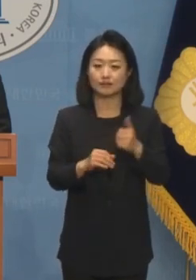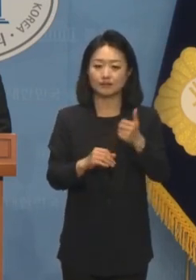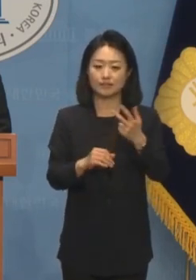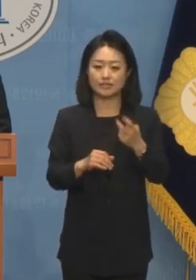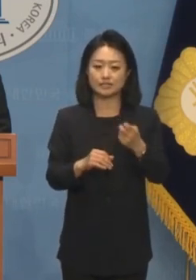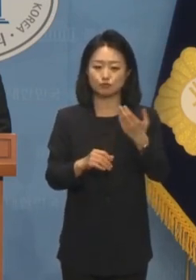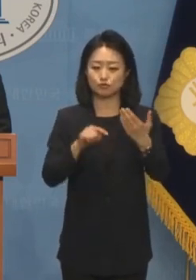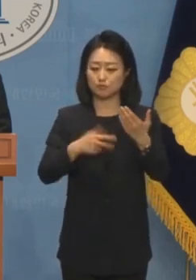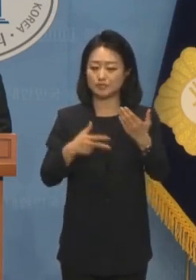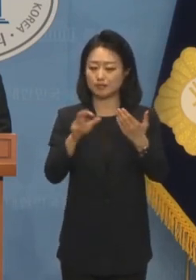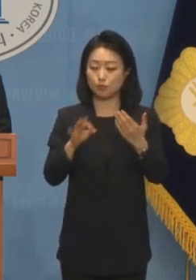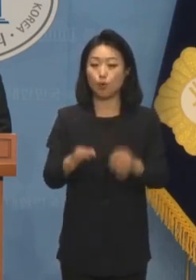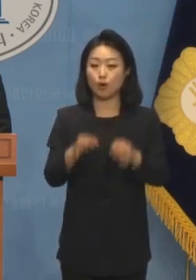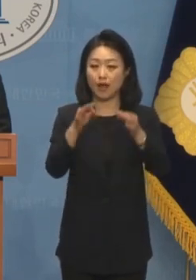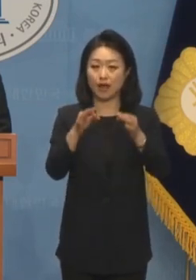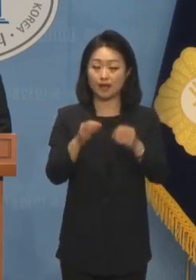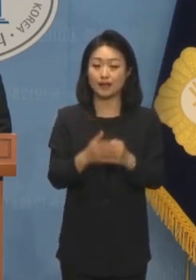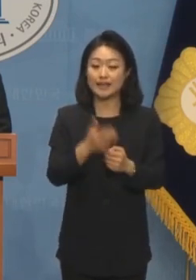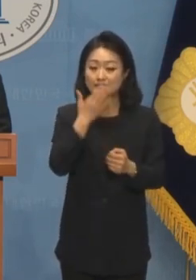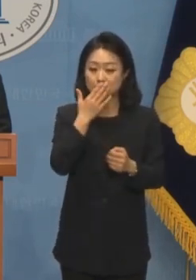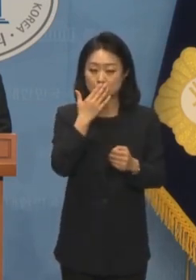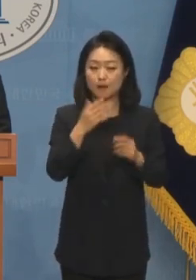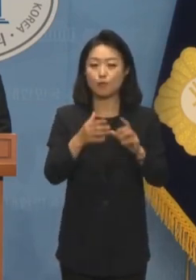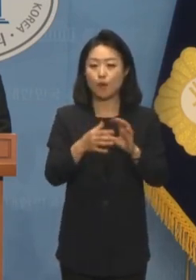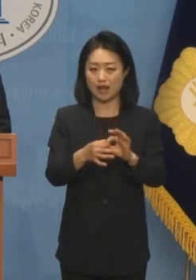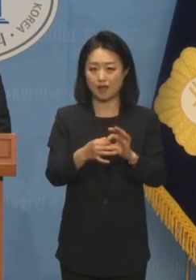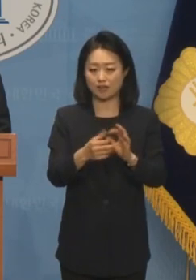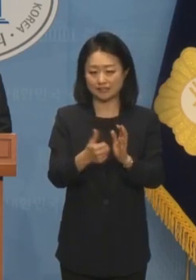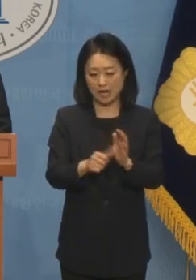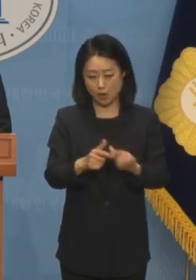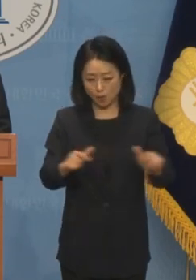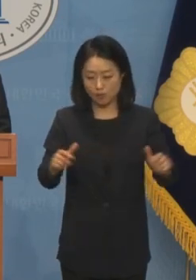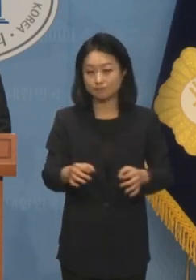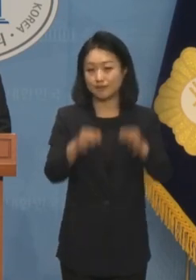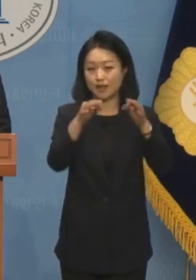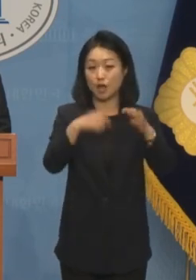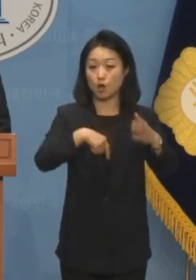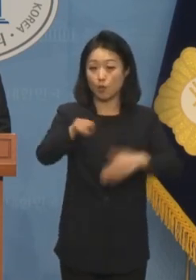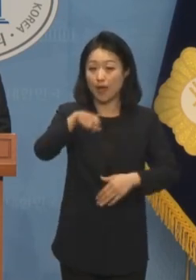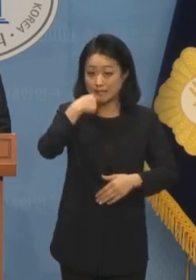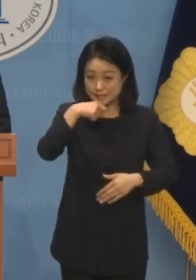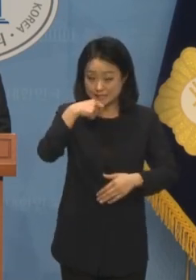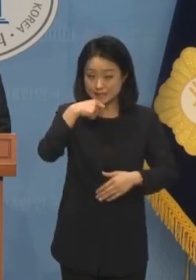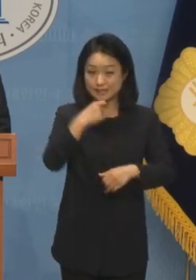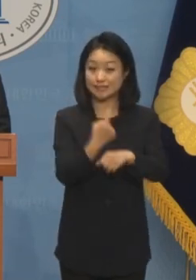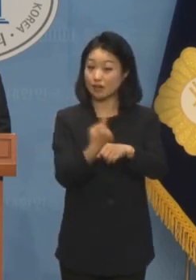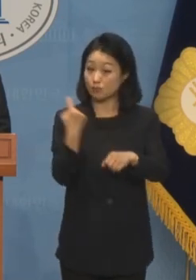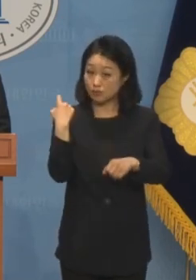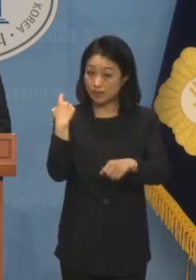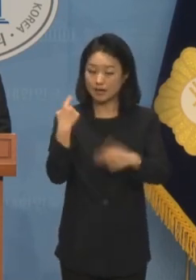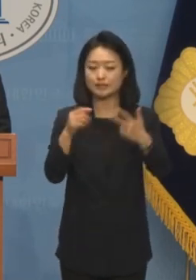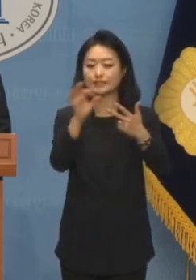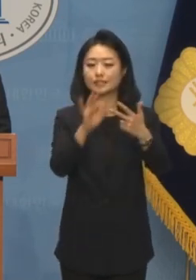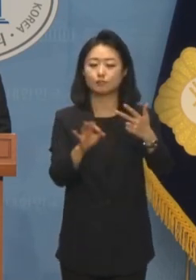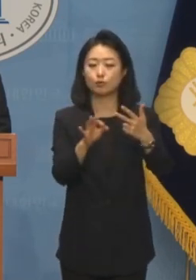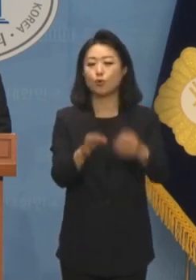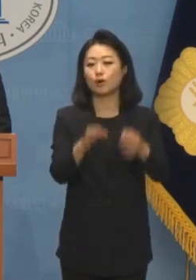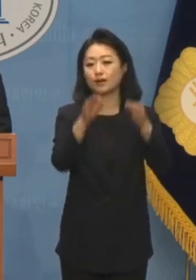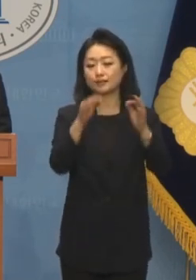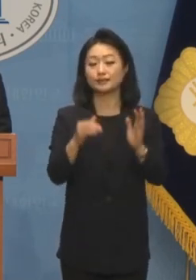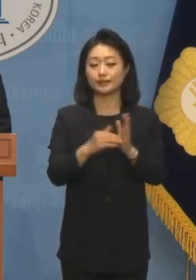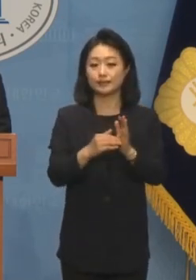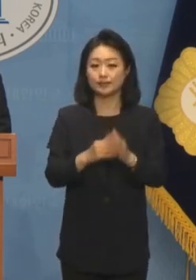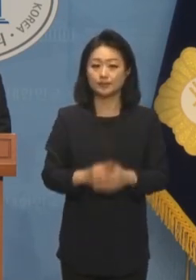29.7% 오르는 등 식재료 가격이 크게 상승했고 외식 물가도 전년 대비 최대 7%나